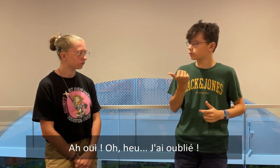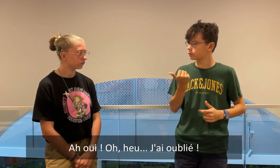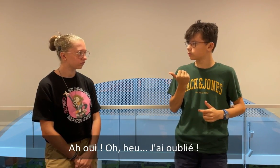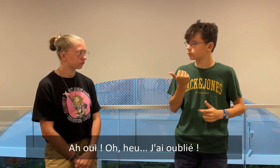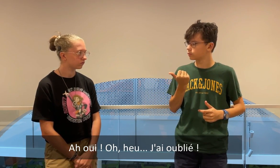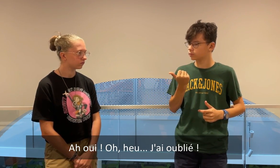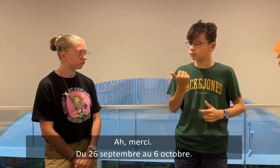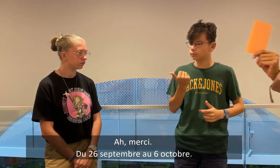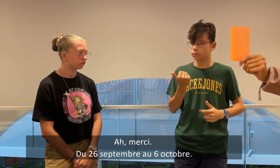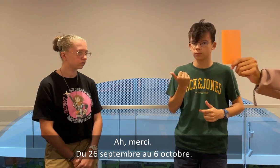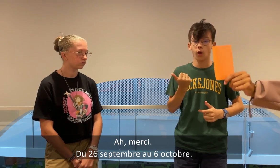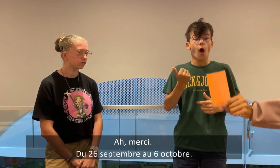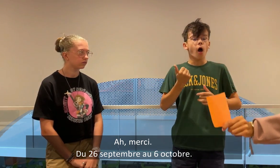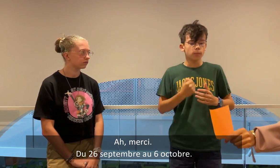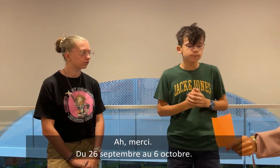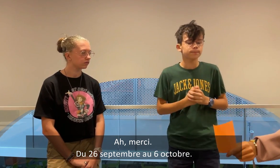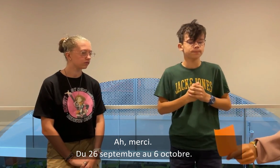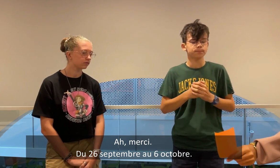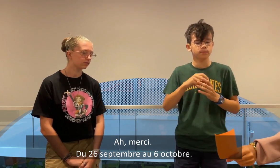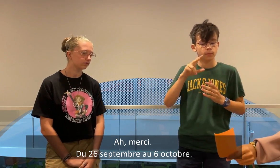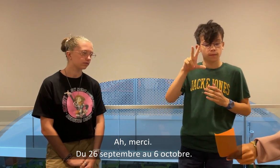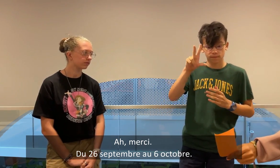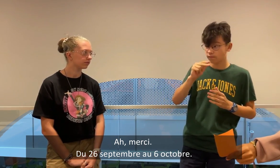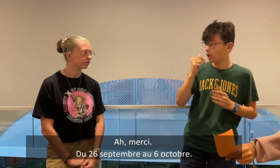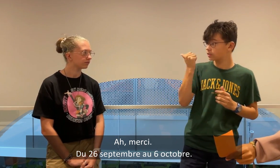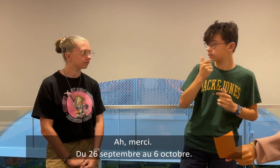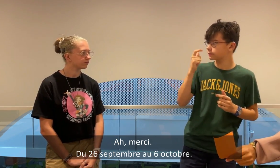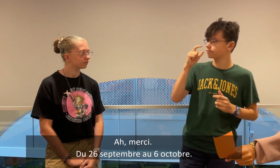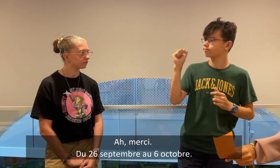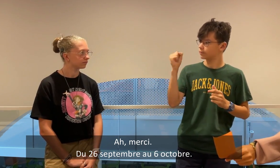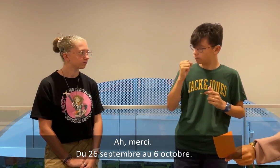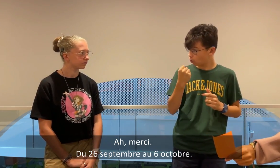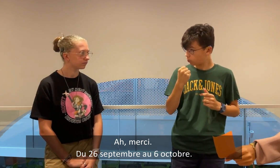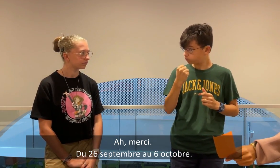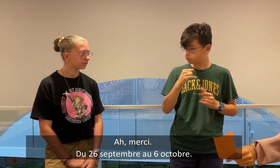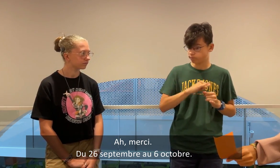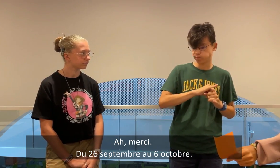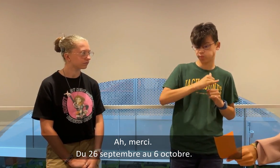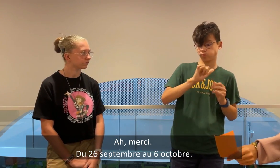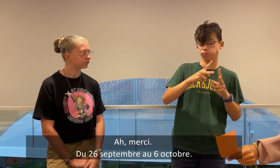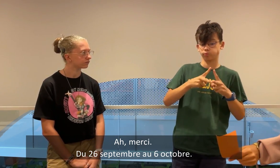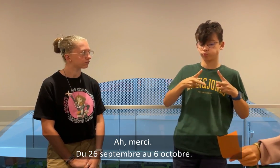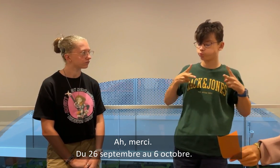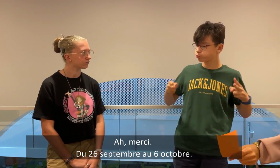oublié. Ah merci. Du 26 septembre au 6 octobre.